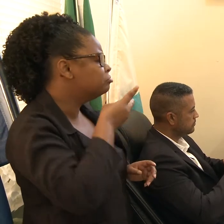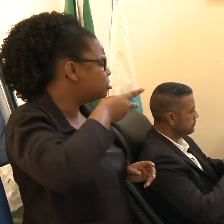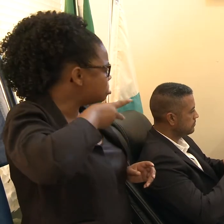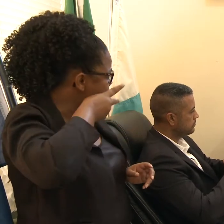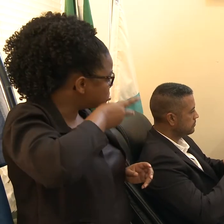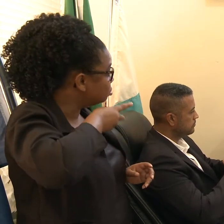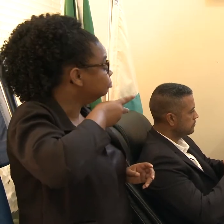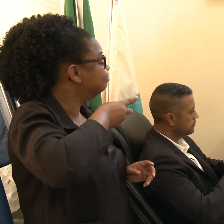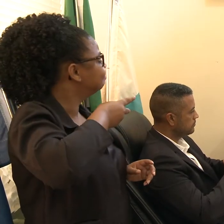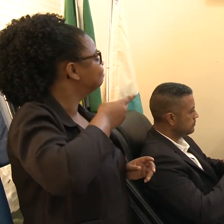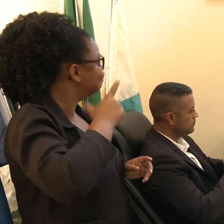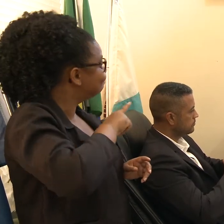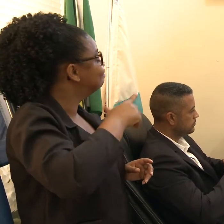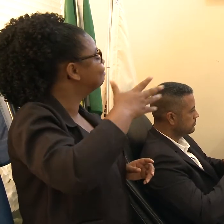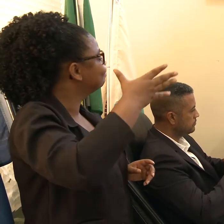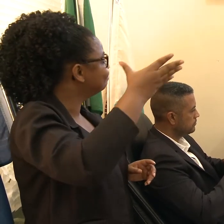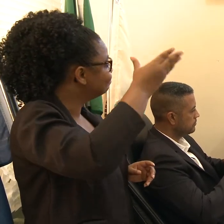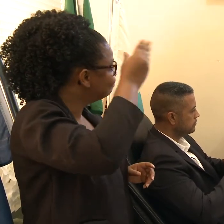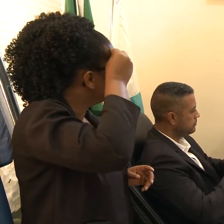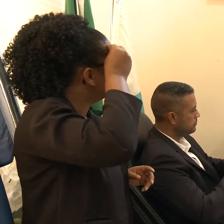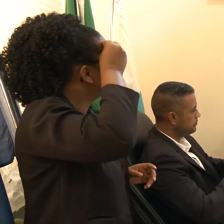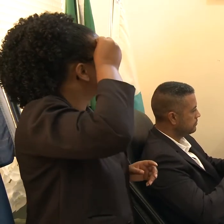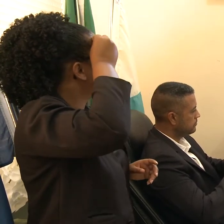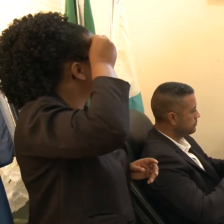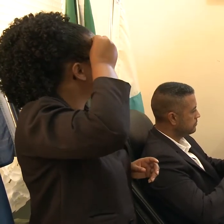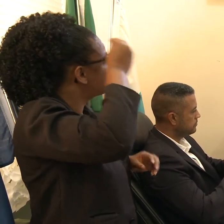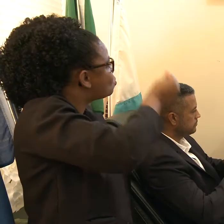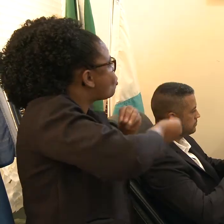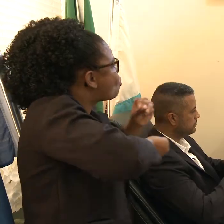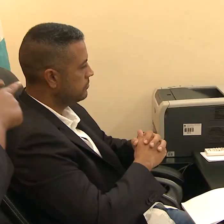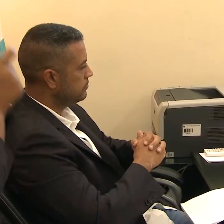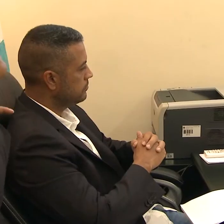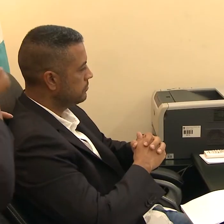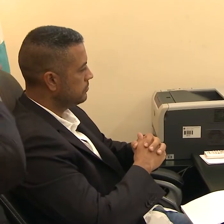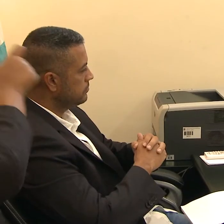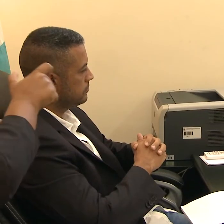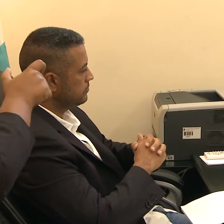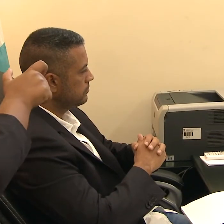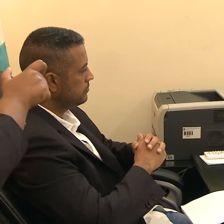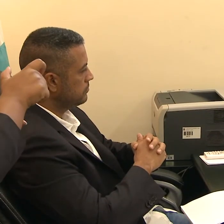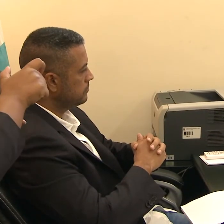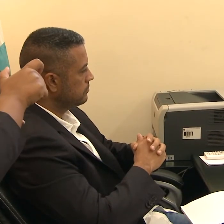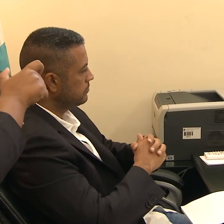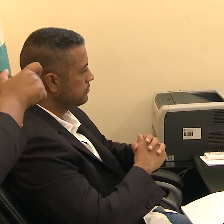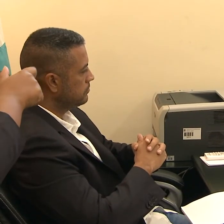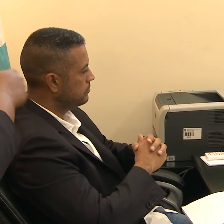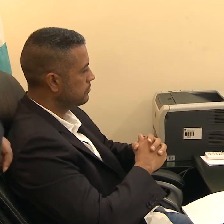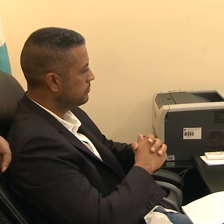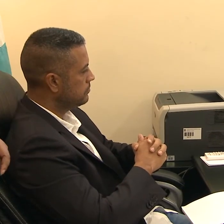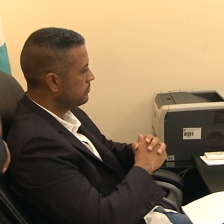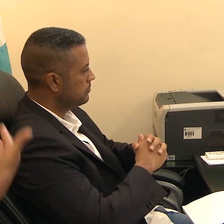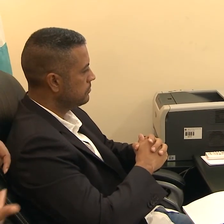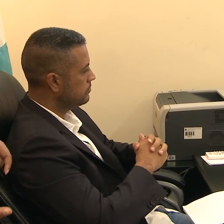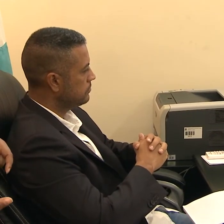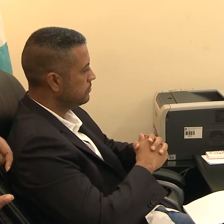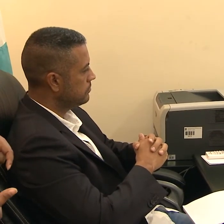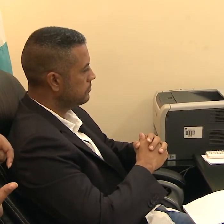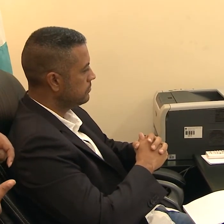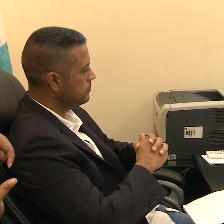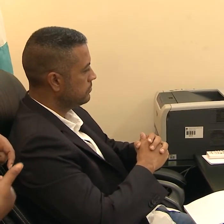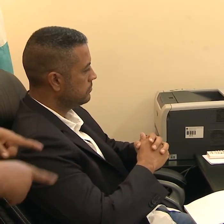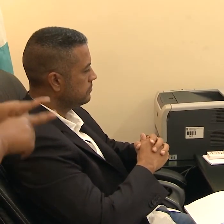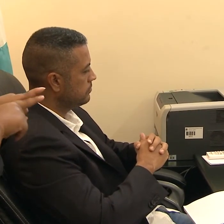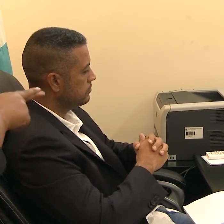estão entendendo exatamente esse empreendedorismo, essa vontade de acertar e de contribuir para o